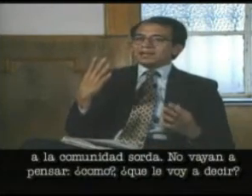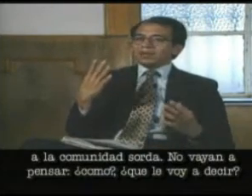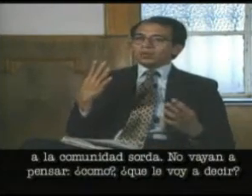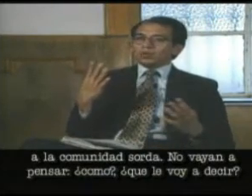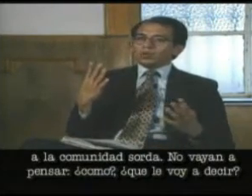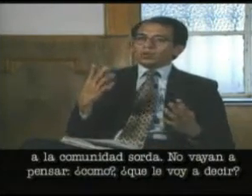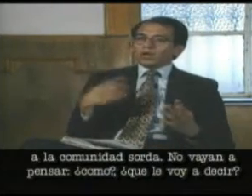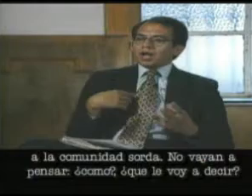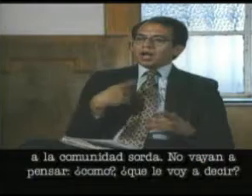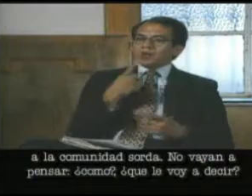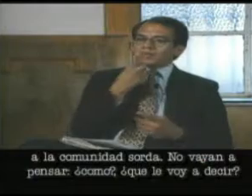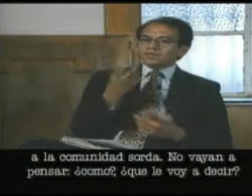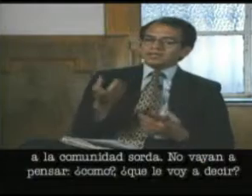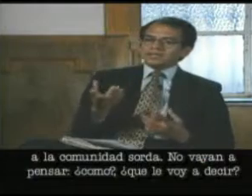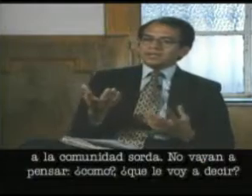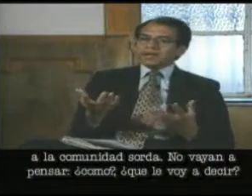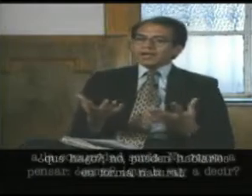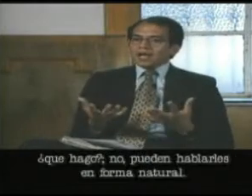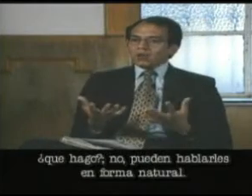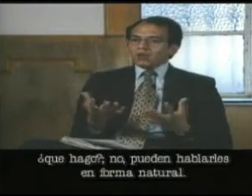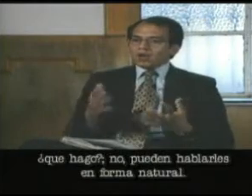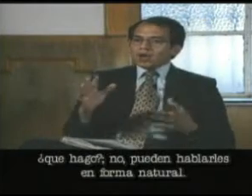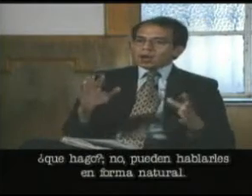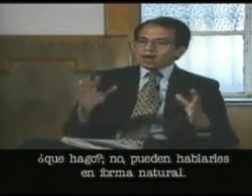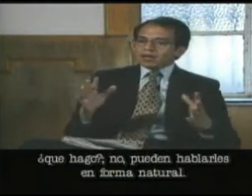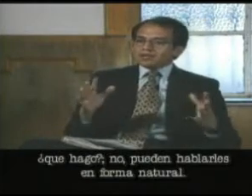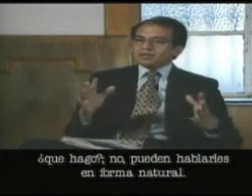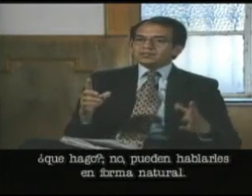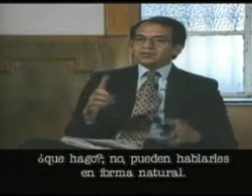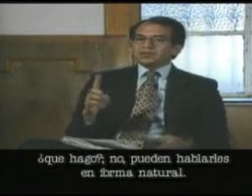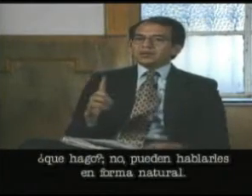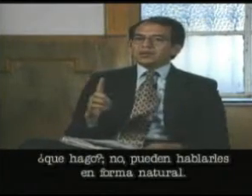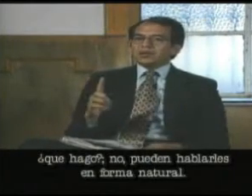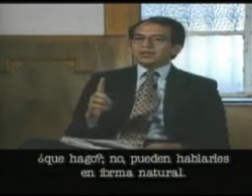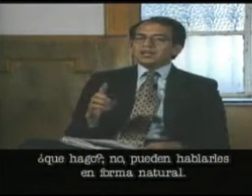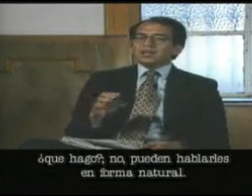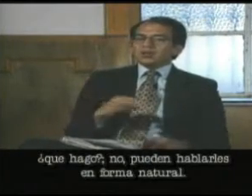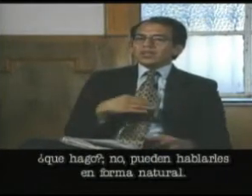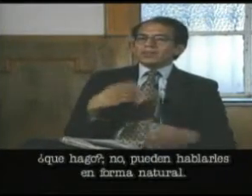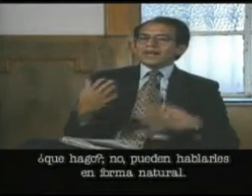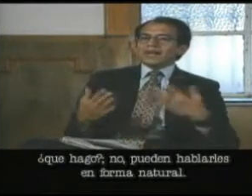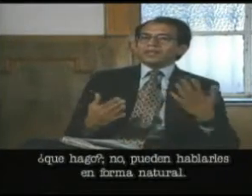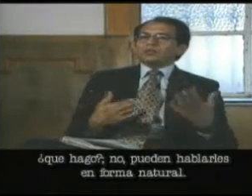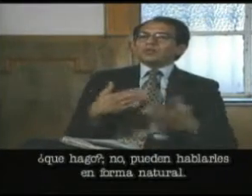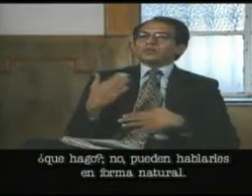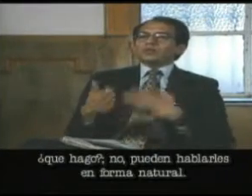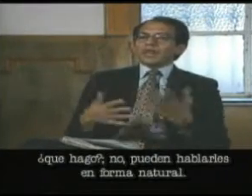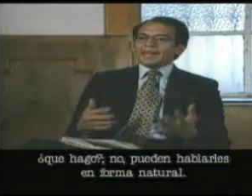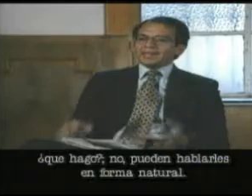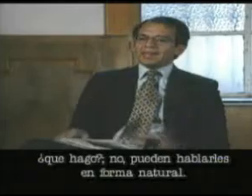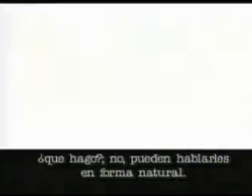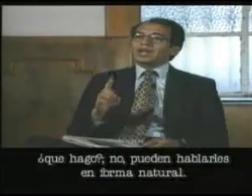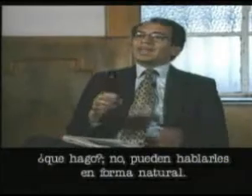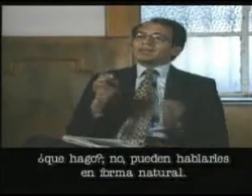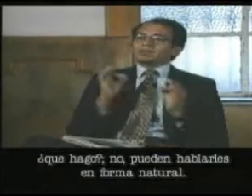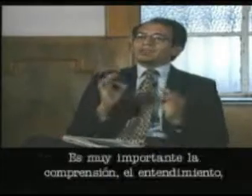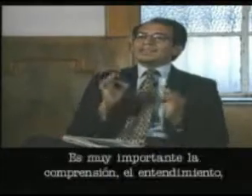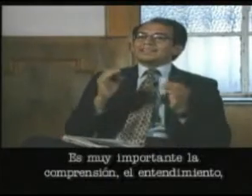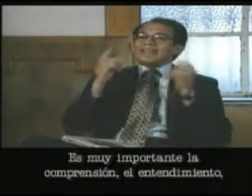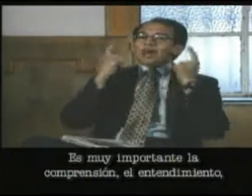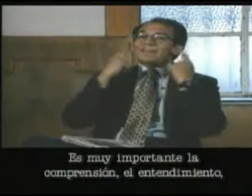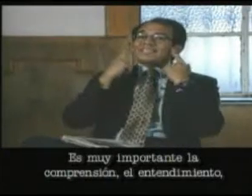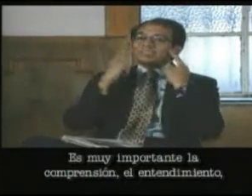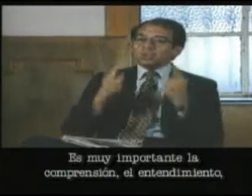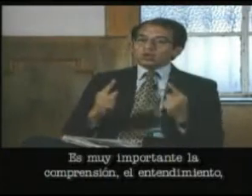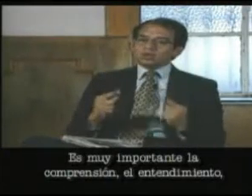pensar, ¿cómo? ¿Qué le voy a decir? ¿Qué hago? No, puede hablar como natural. Es muy